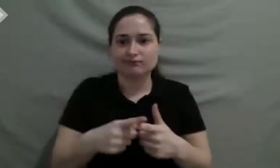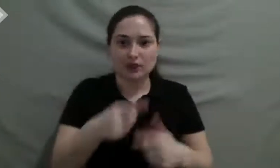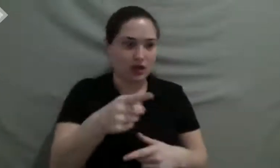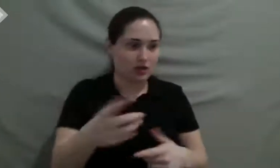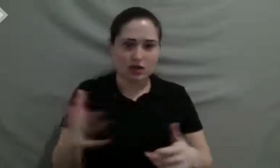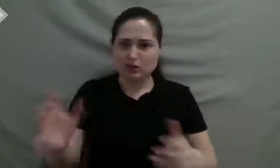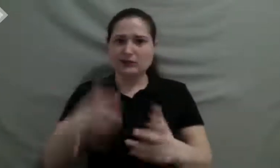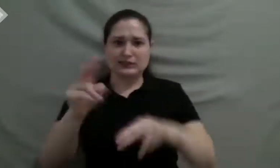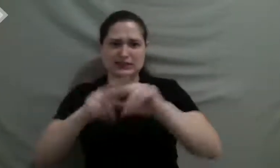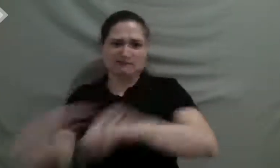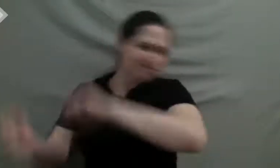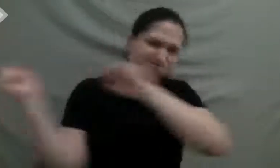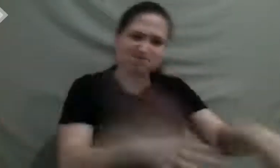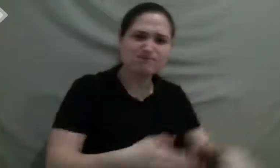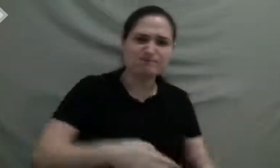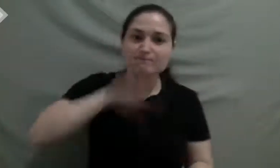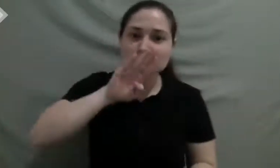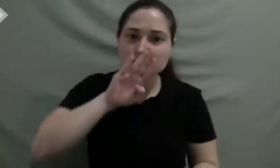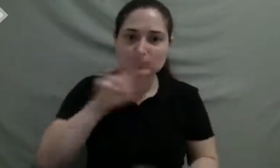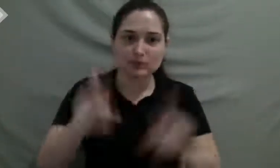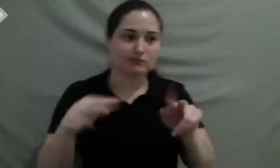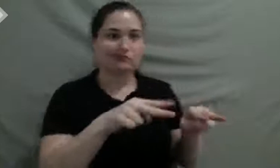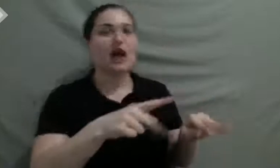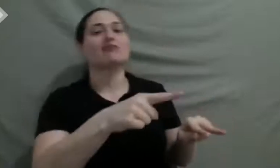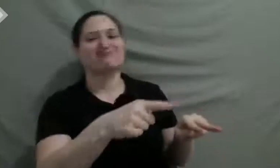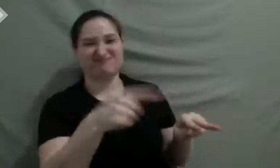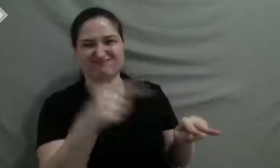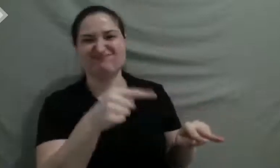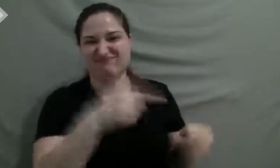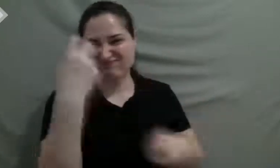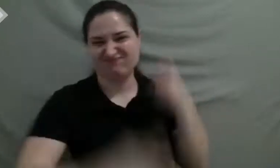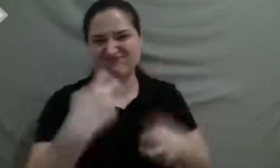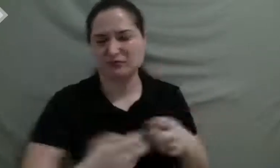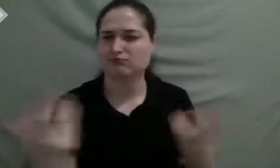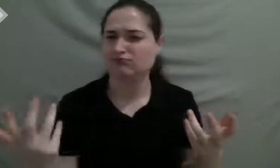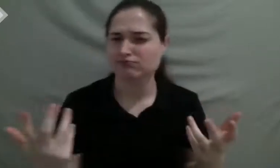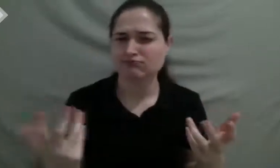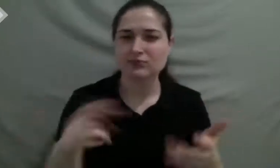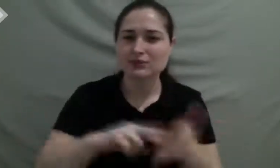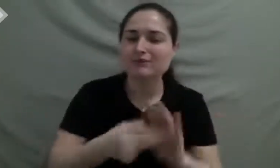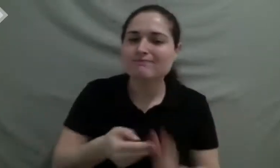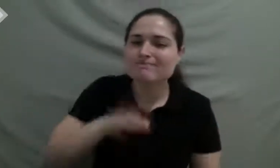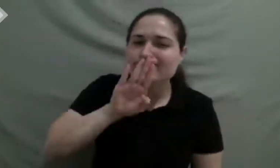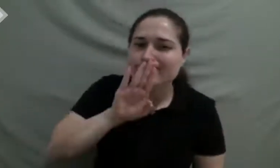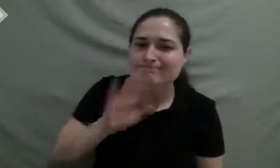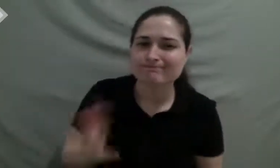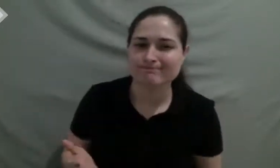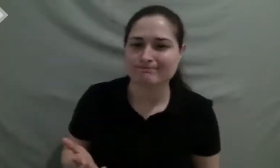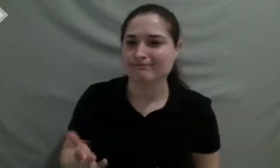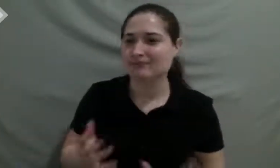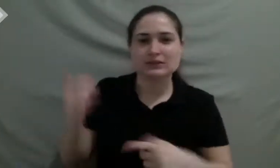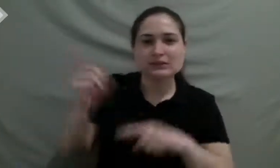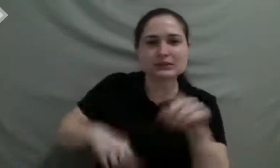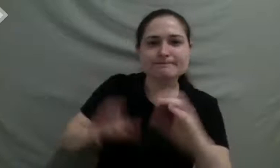es como eso, a veces muchas cosas son acciones, reacciones, para que sepan que yo